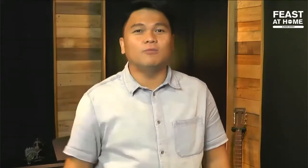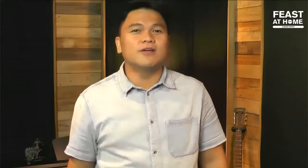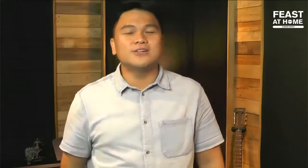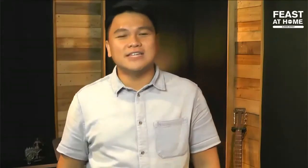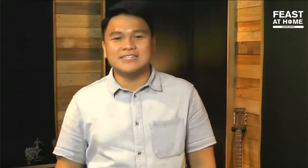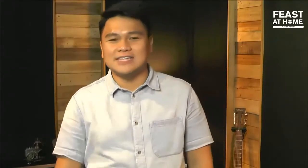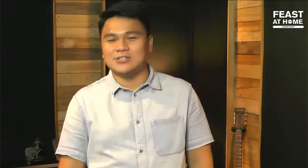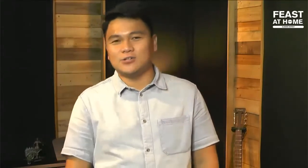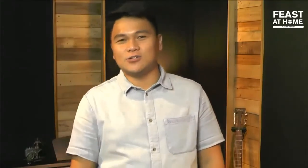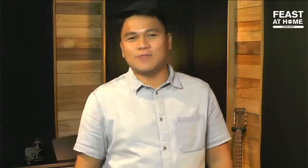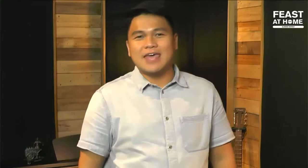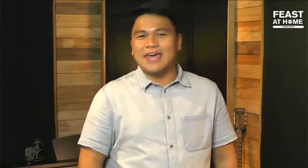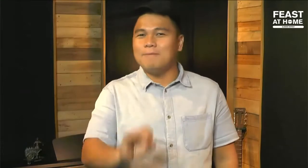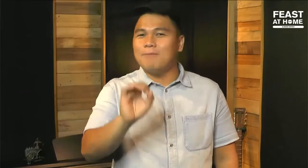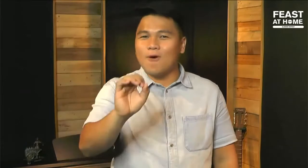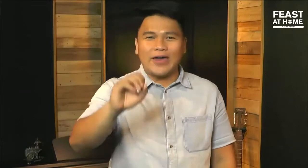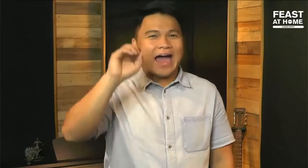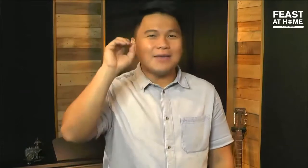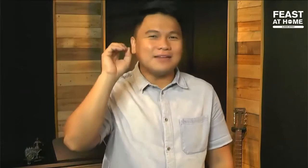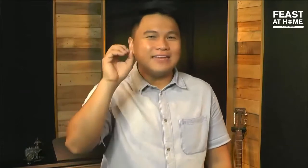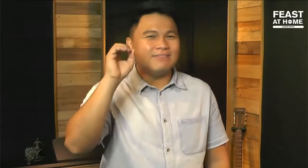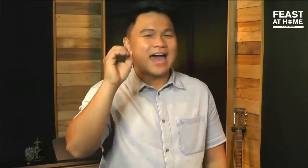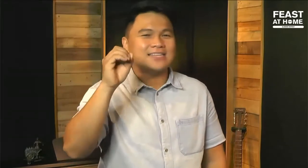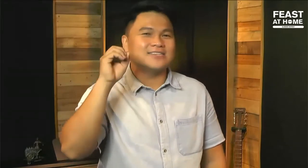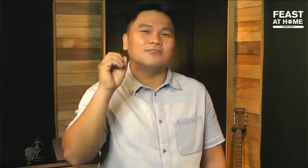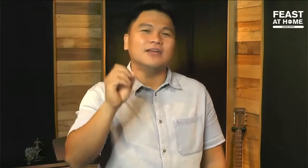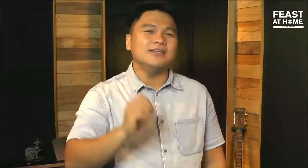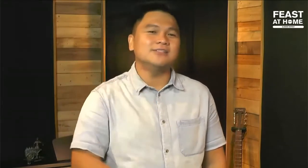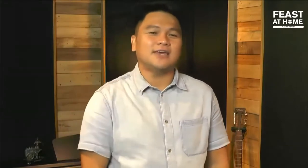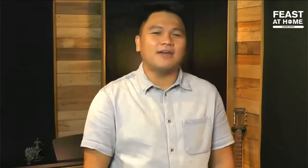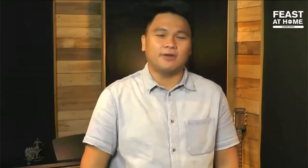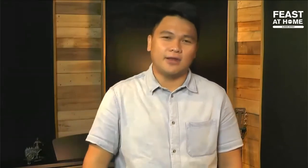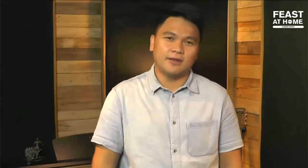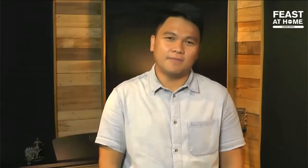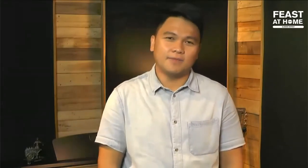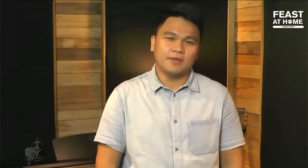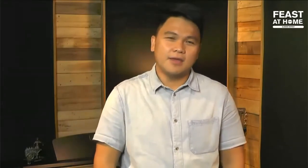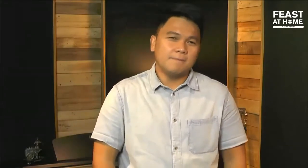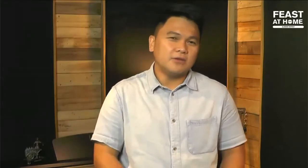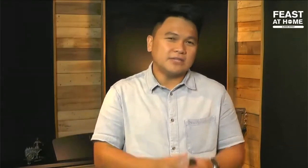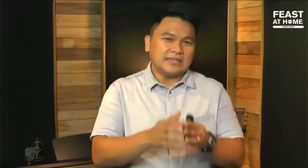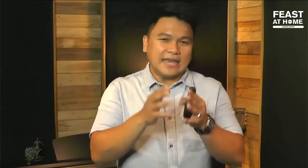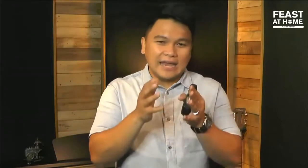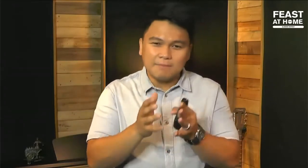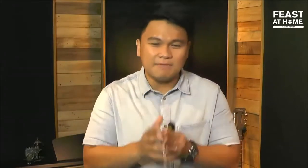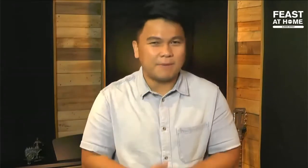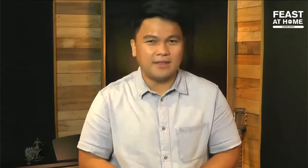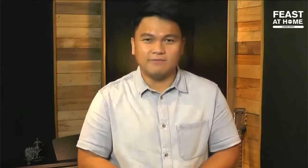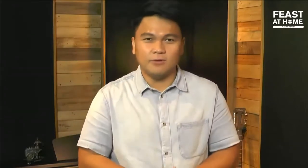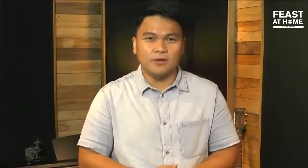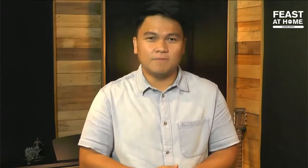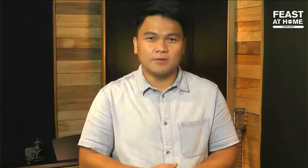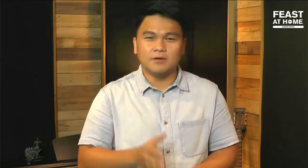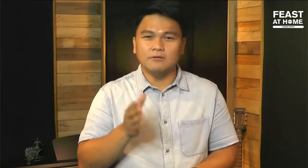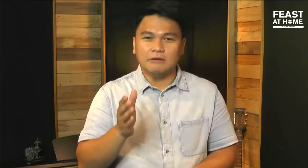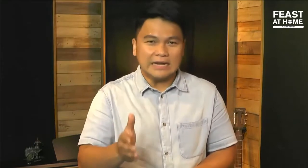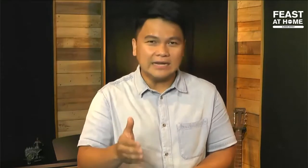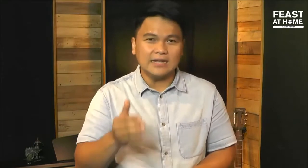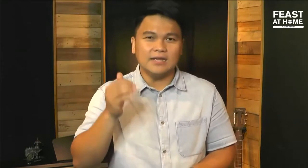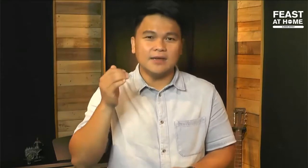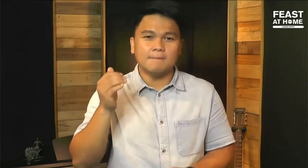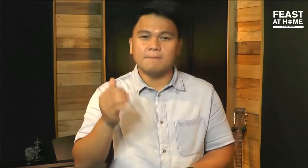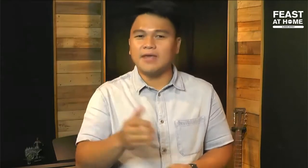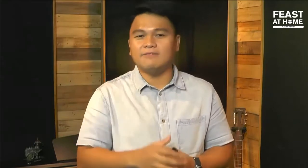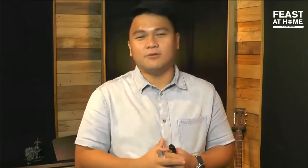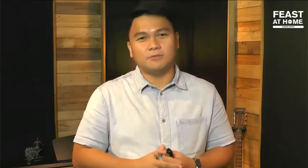for you, brothers and sisters. And boy, I believe that's really scary. Because it can be painful.